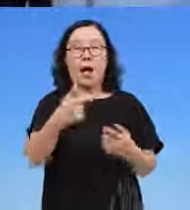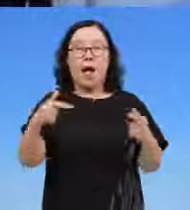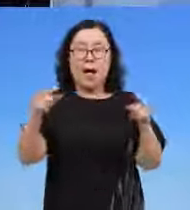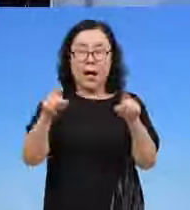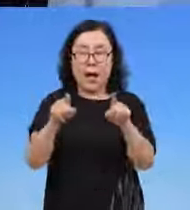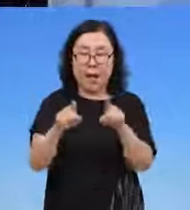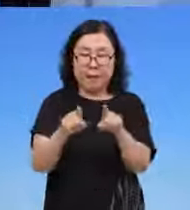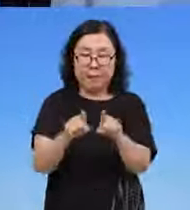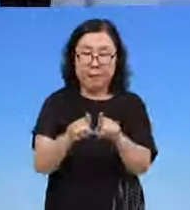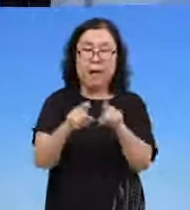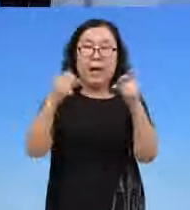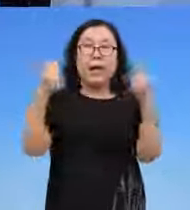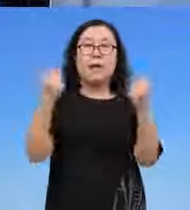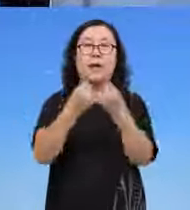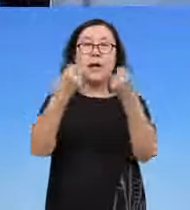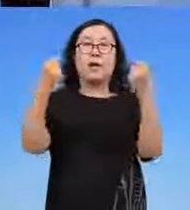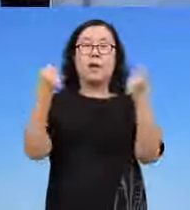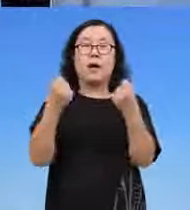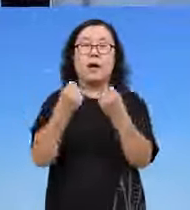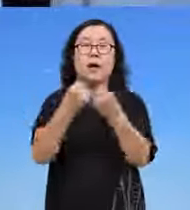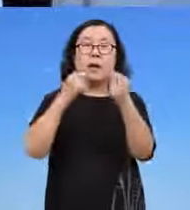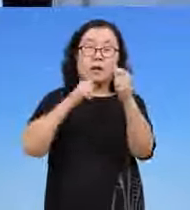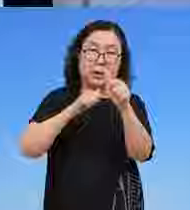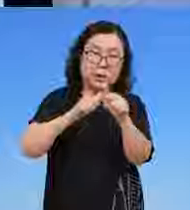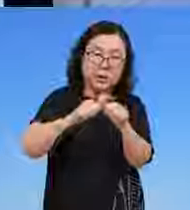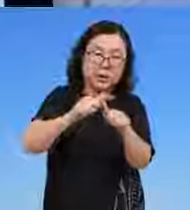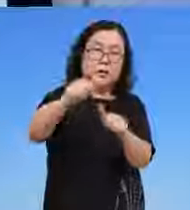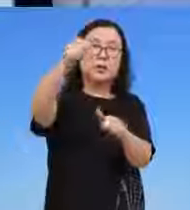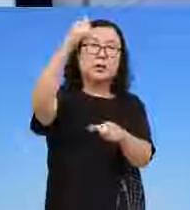주와 함께 싸워 승리하리라.